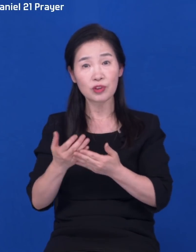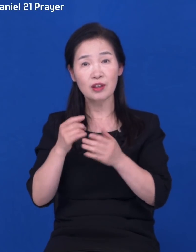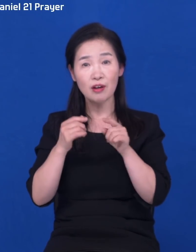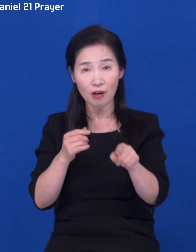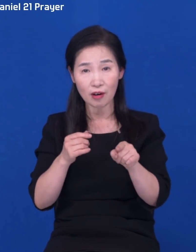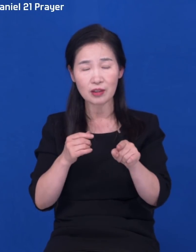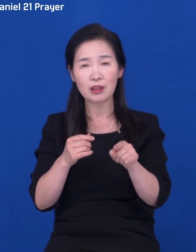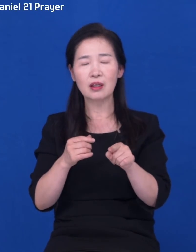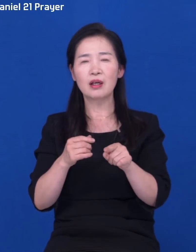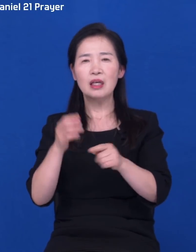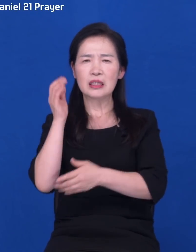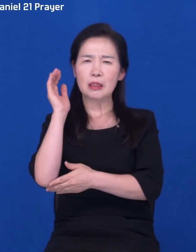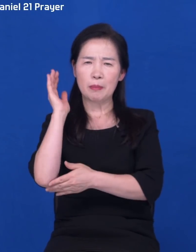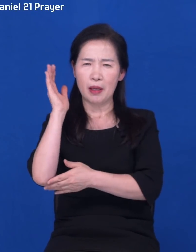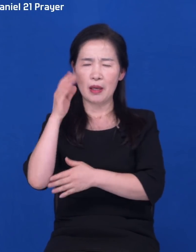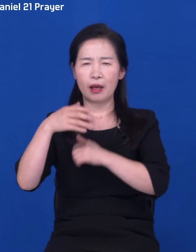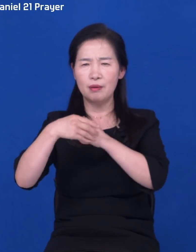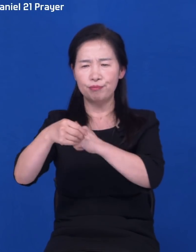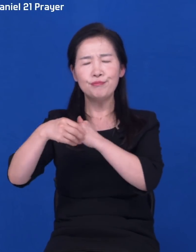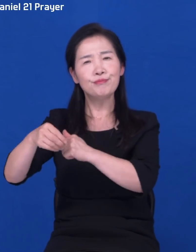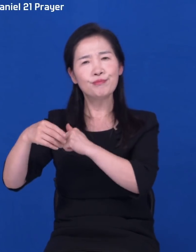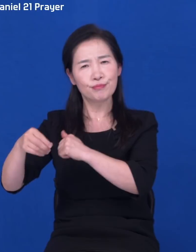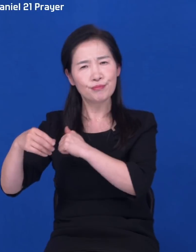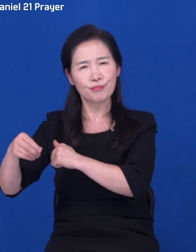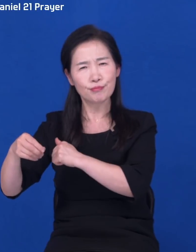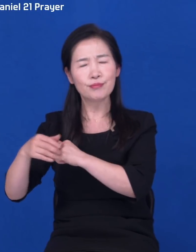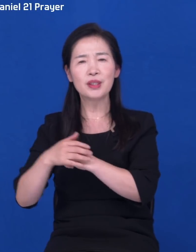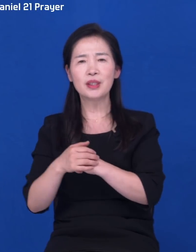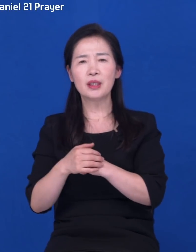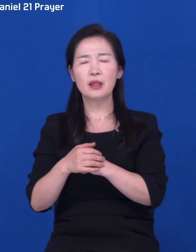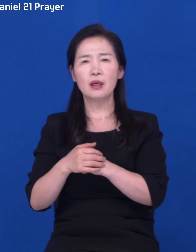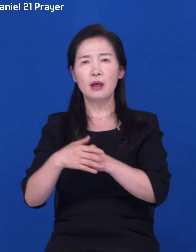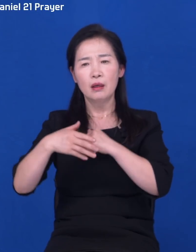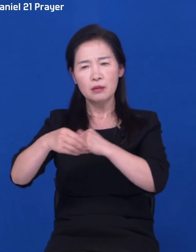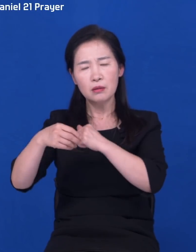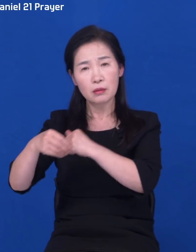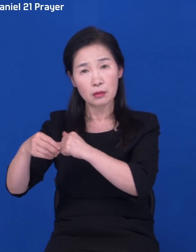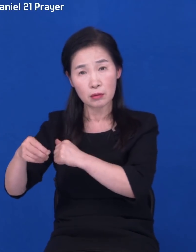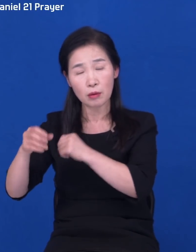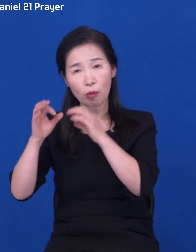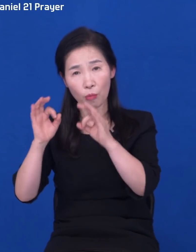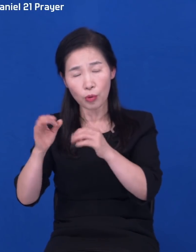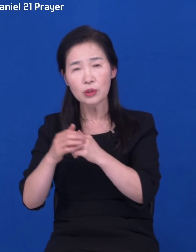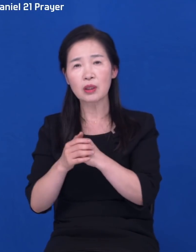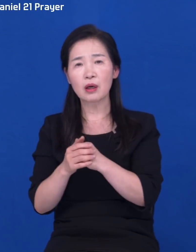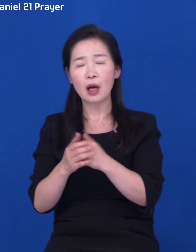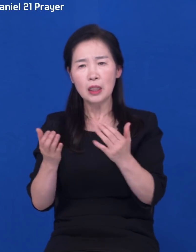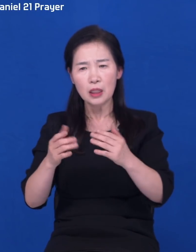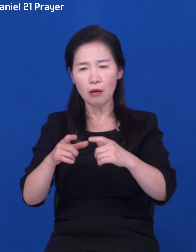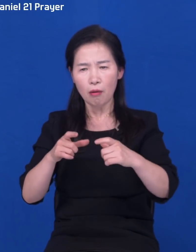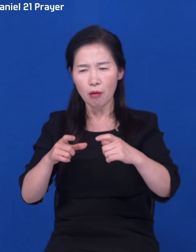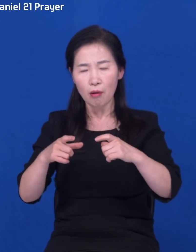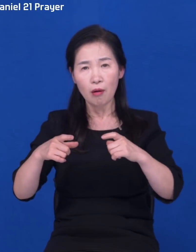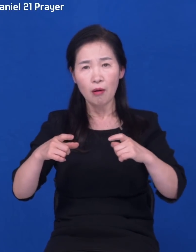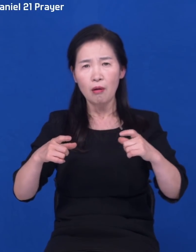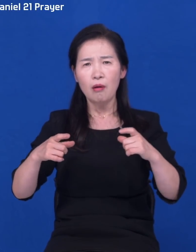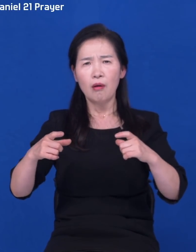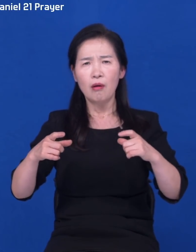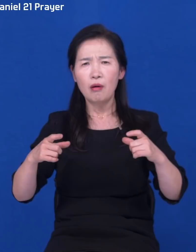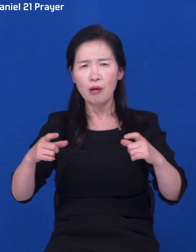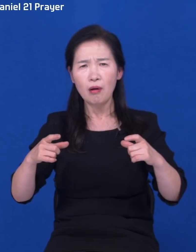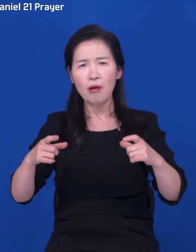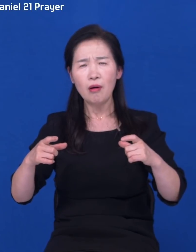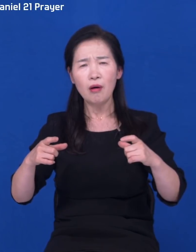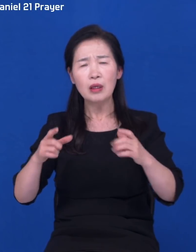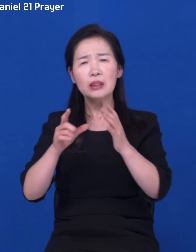많이 들어왔어요. 집회도 많이 들어왔는데 집회를 가다 보니까 하나님께서 나한테 자꾸 일을 늘려주시네. 늘려주실